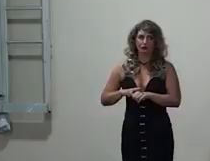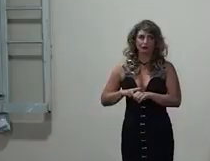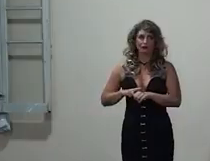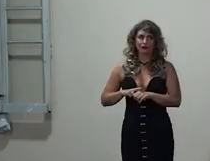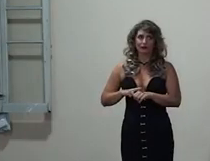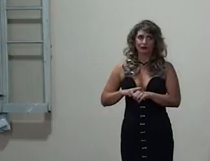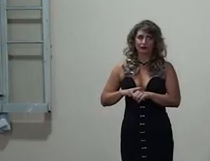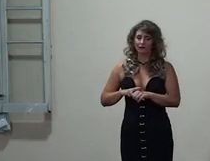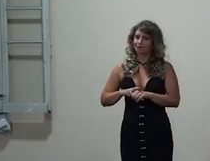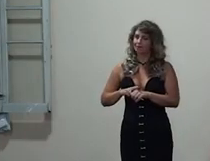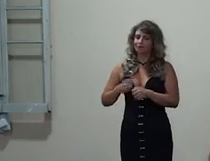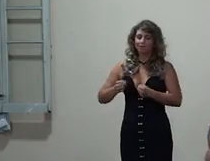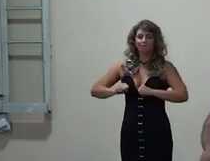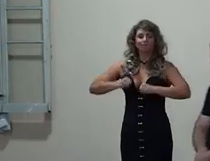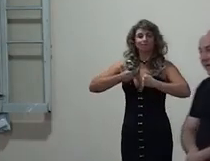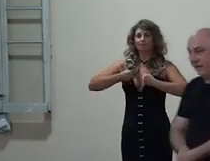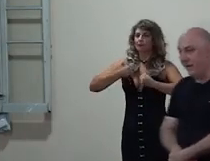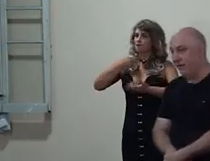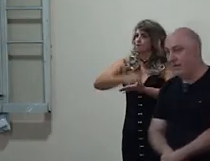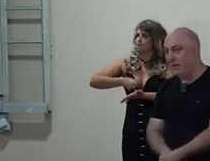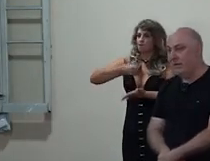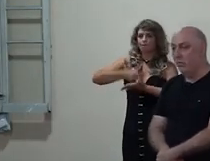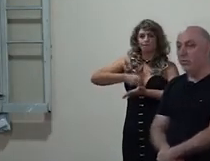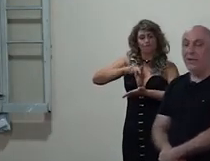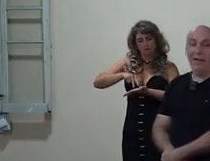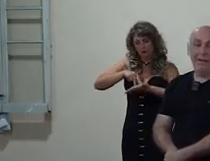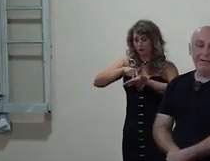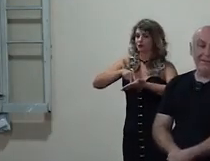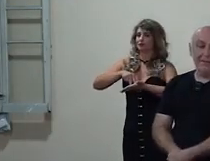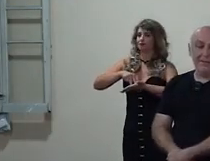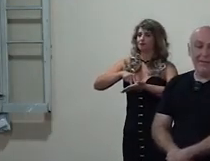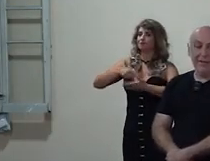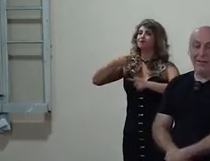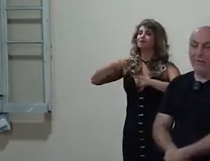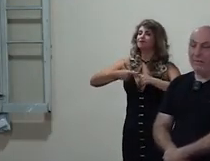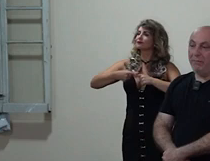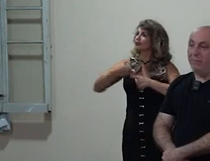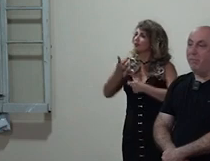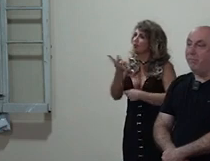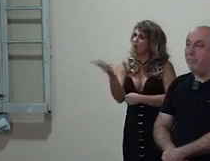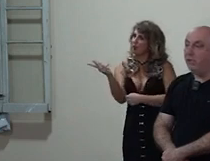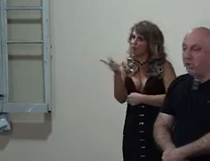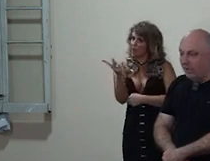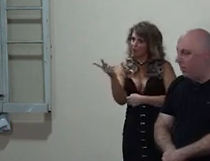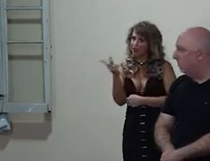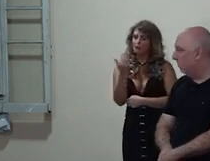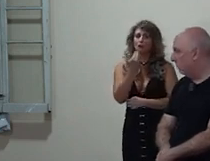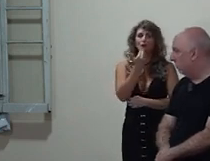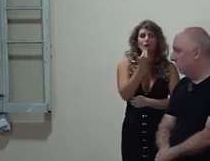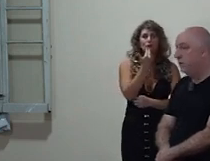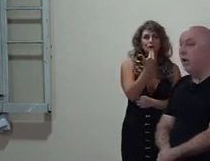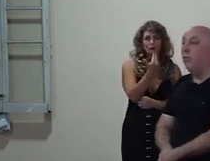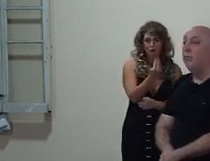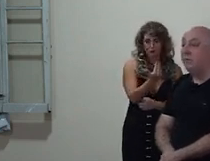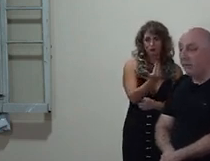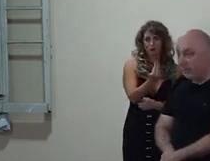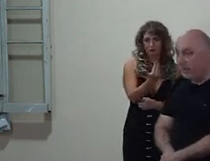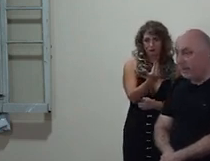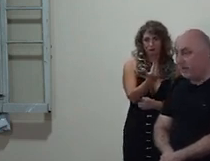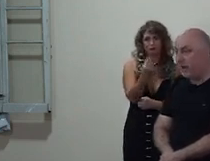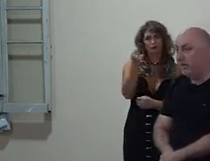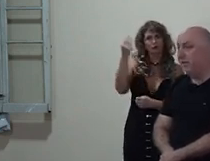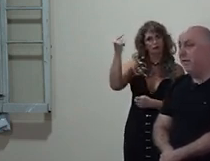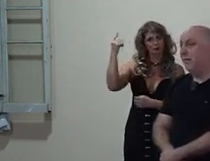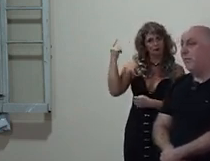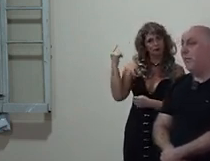da minha veemência por estar aqui. O que elas me pediram, e há algum tempo,